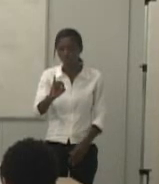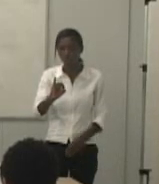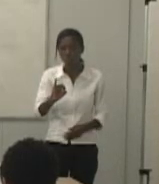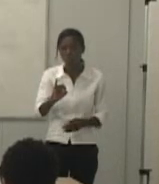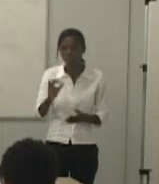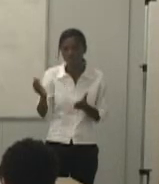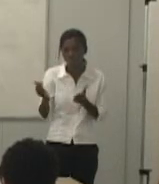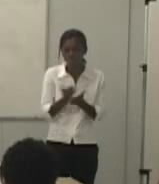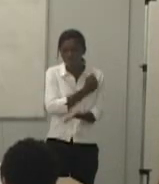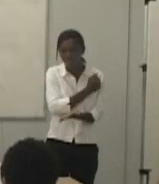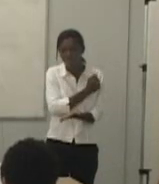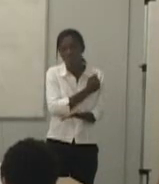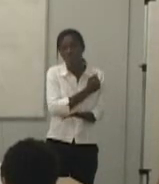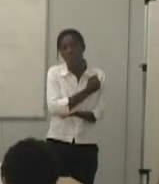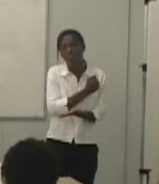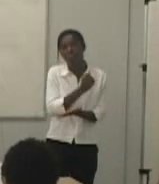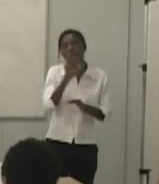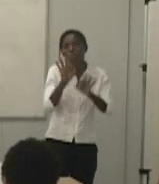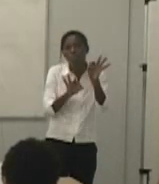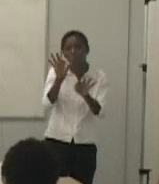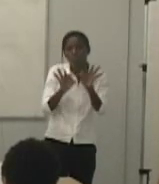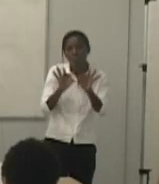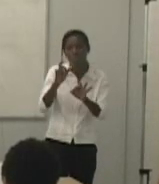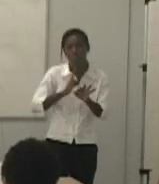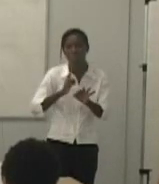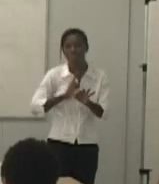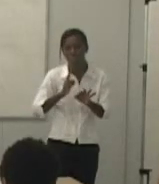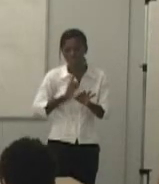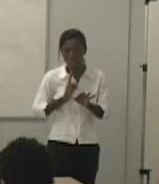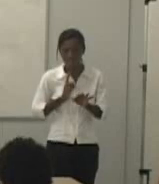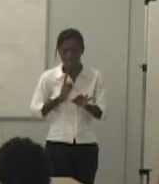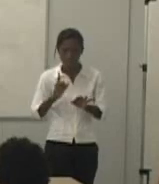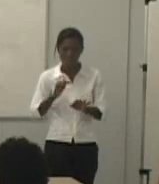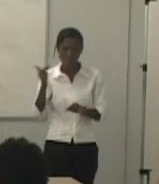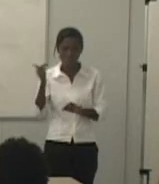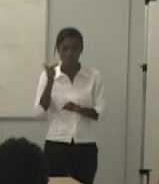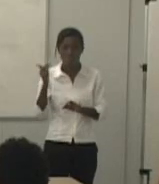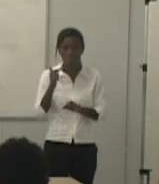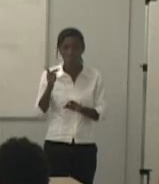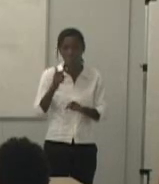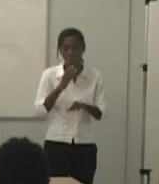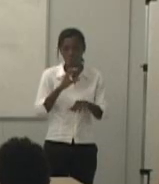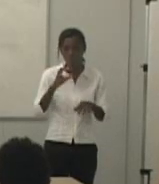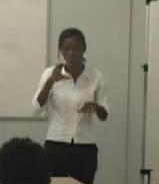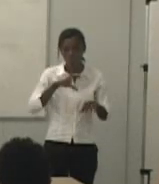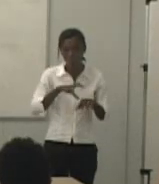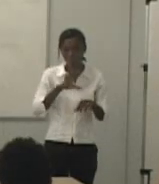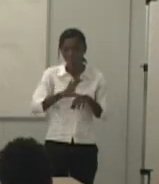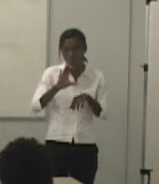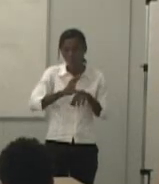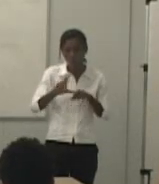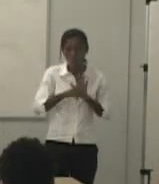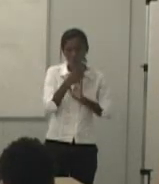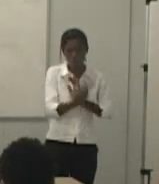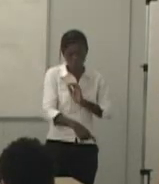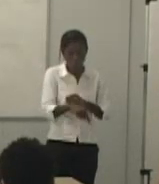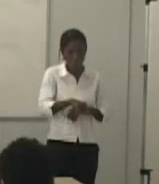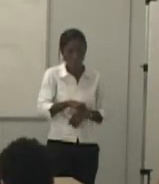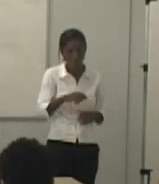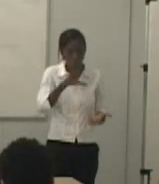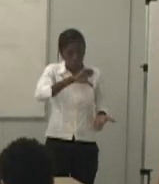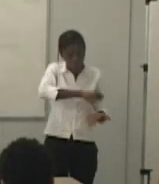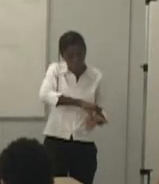que tinha de instalação de mais dois cursos nesse Polo enquanto as instalações não forem compatíveis com